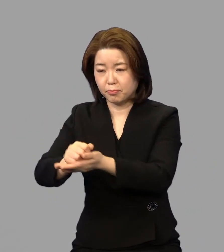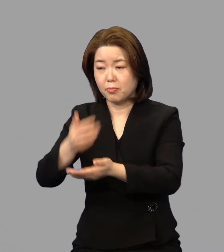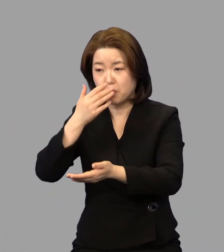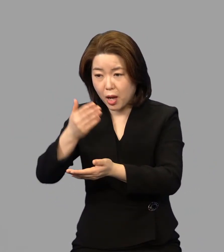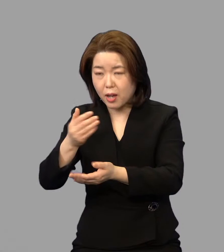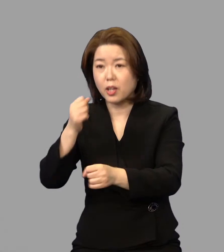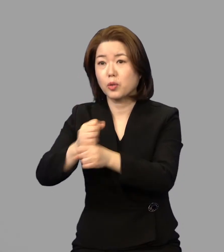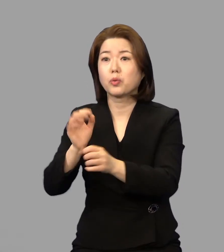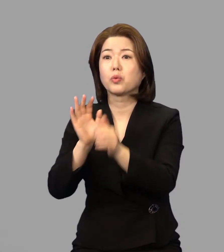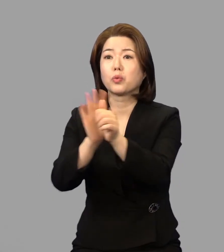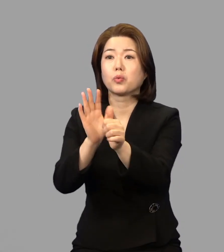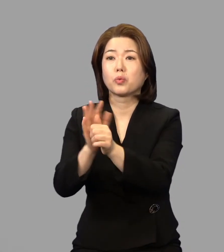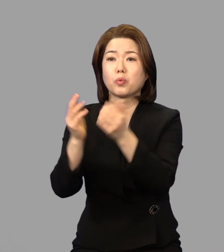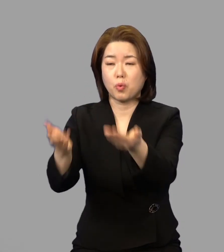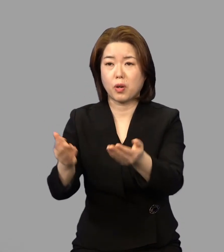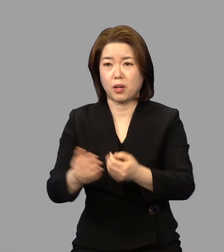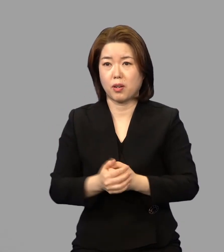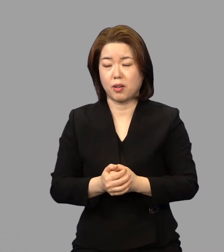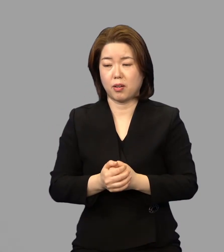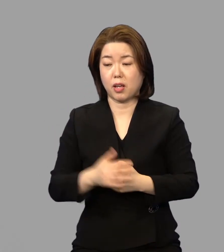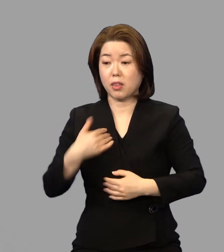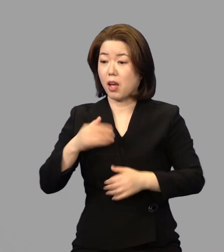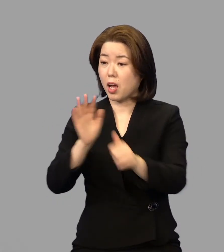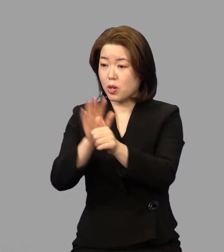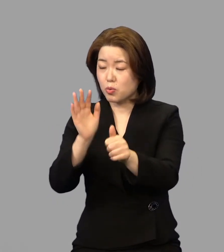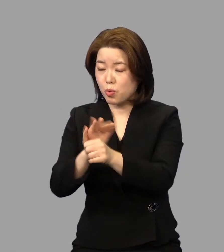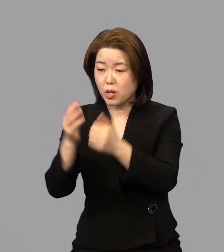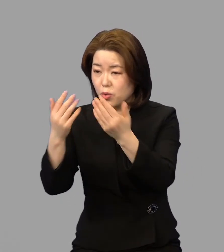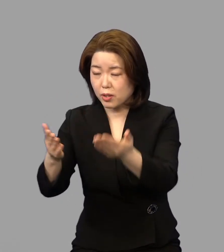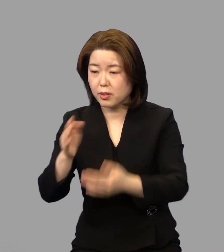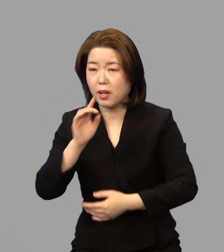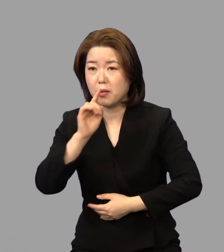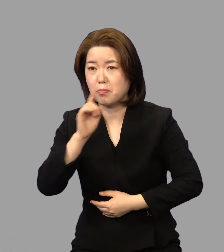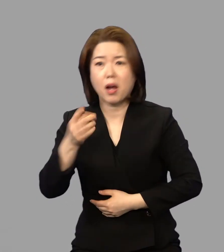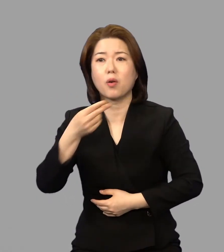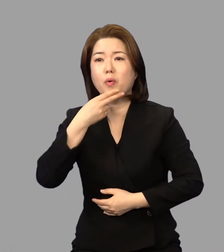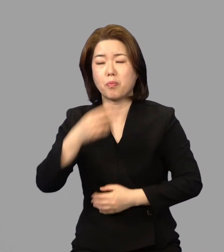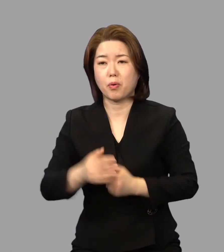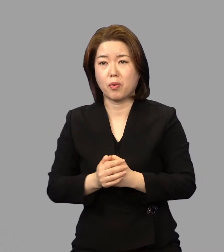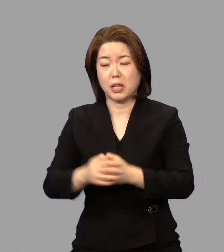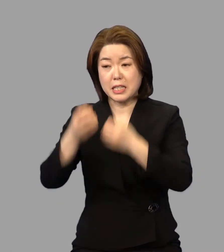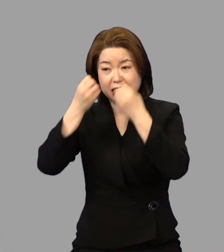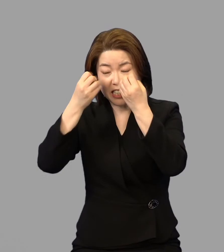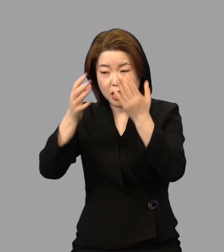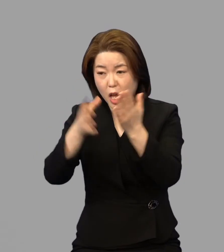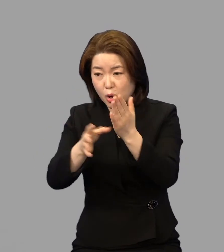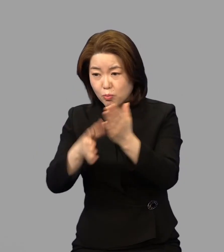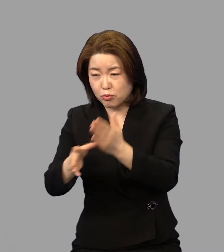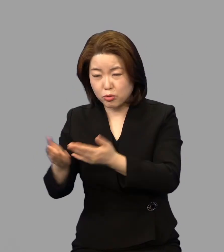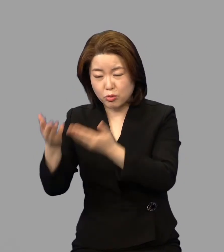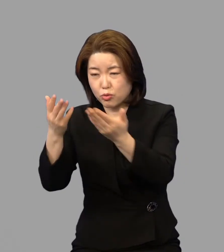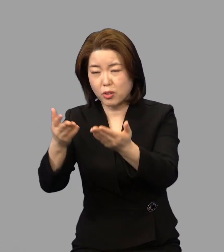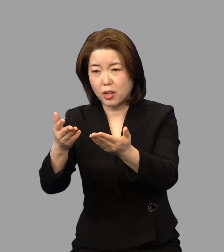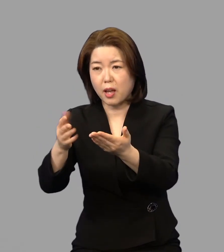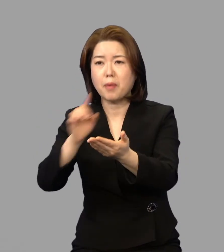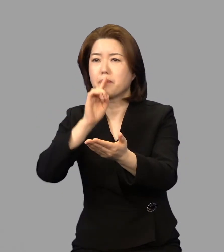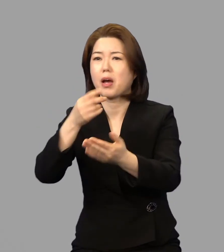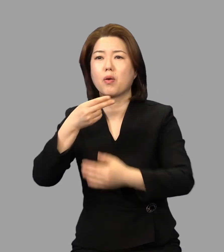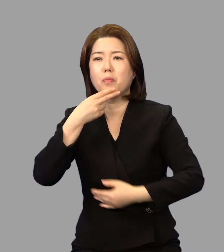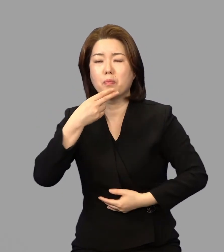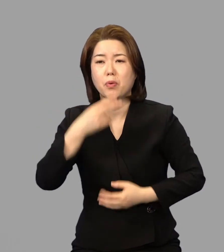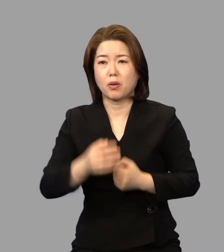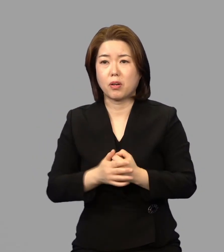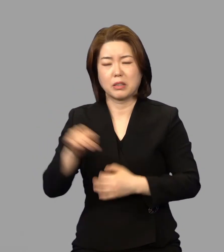내가 지원군을 보내주겠다 말하지 않았어요. 내가 신무기를 너에게 들려주겠다 그러지도 않았어요.